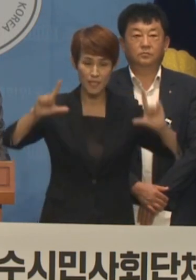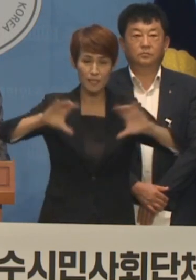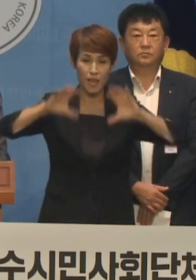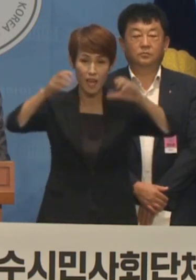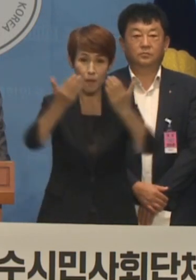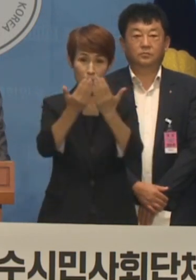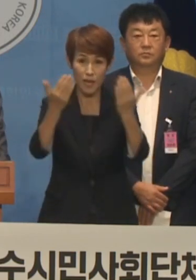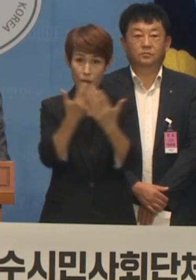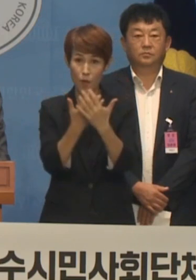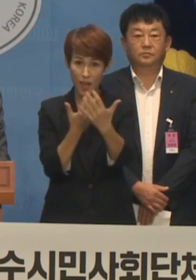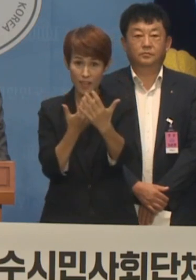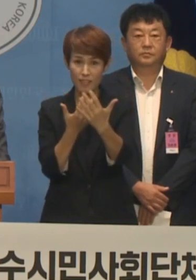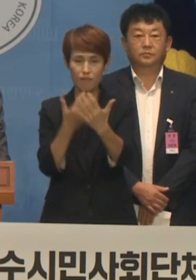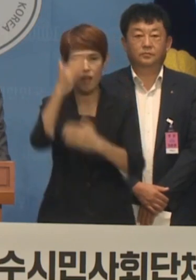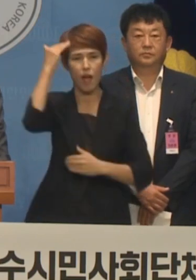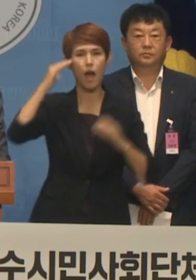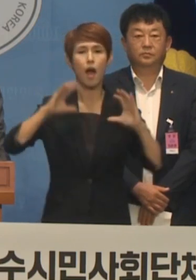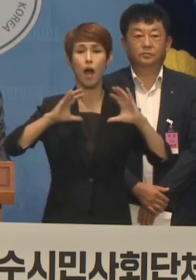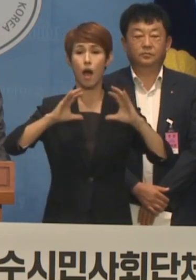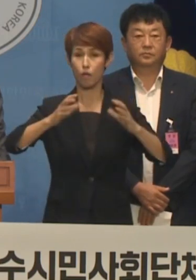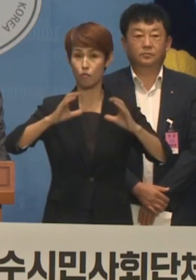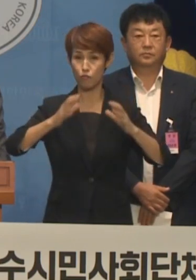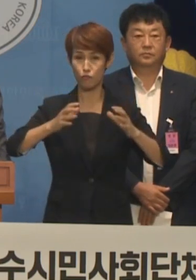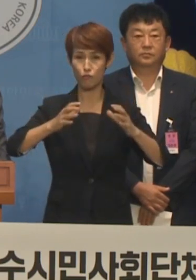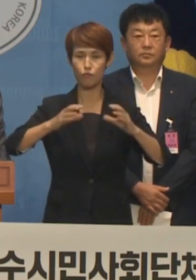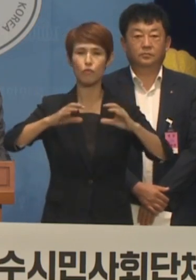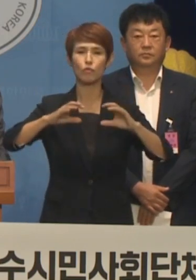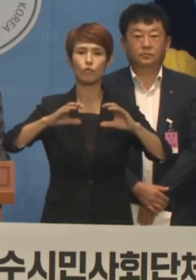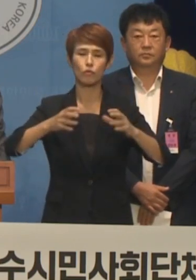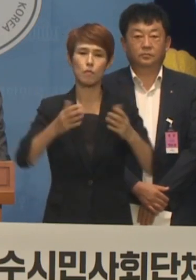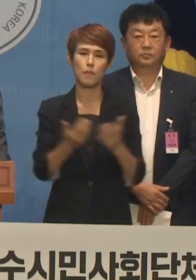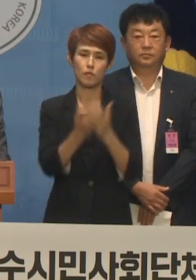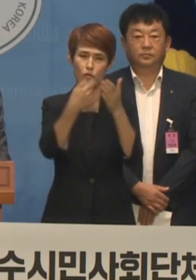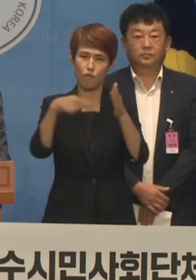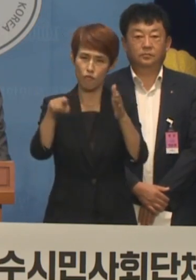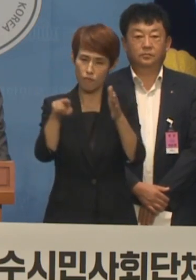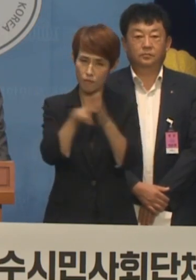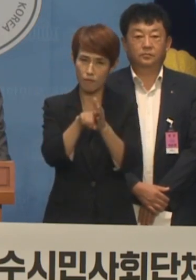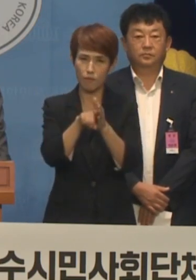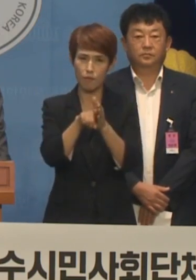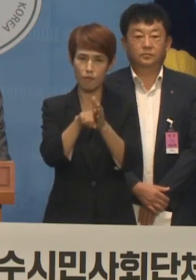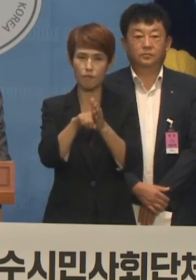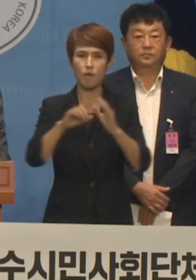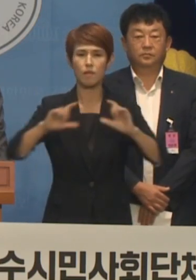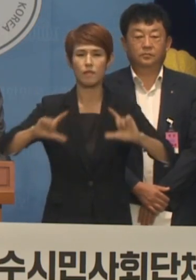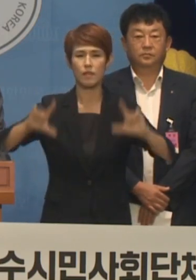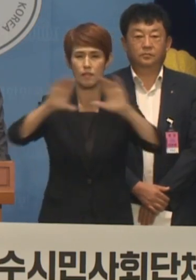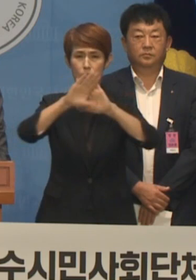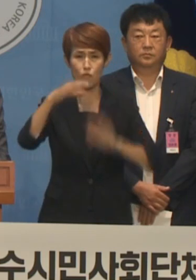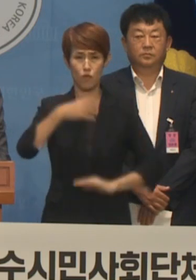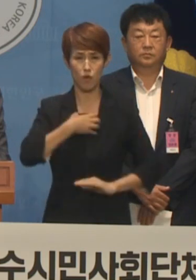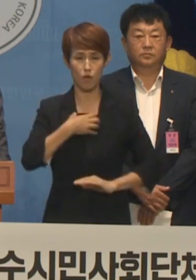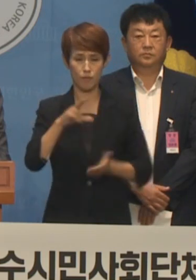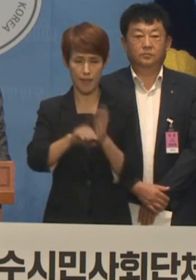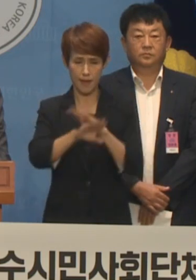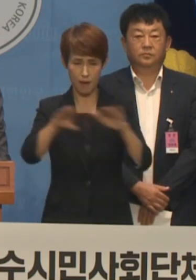해양 선진강국 대한민국 국토 균형 발전의 시대적 견인차 기후 위기의 해법 제시를 위해 대한민국